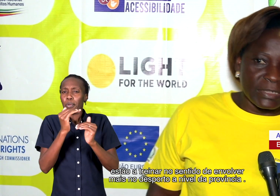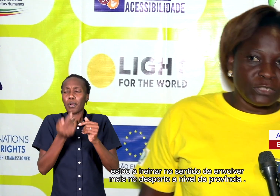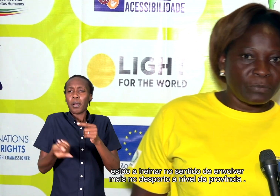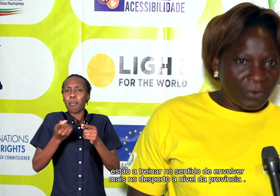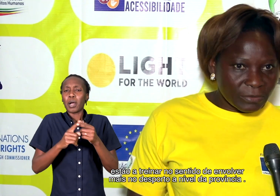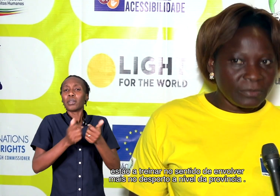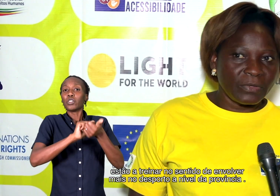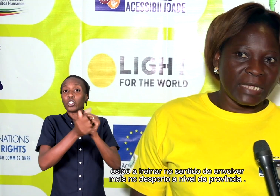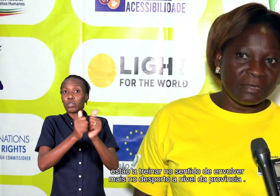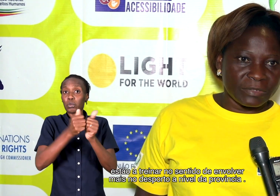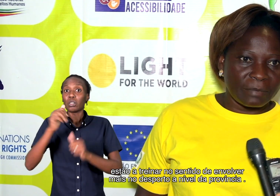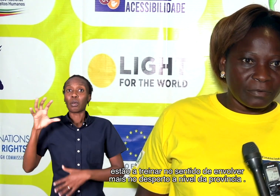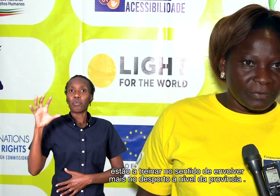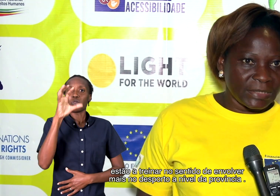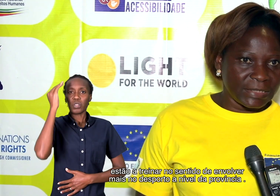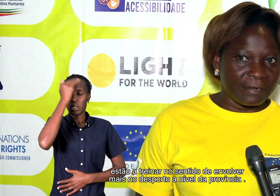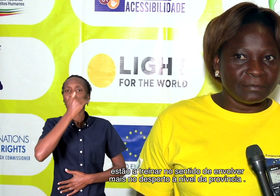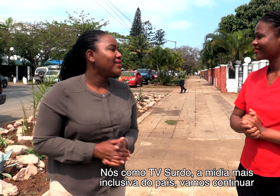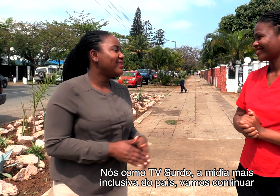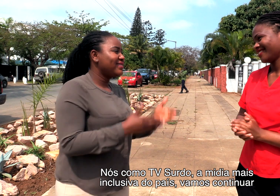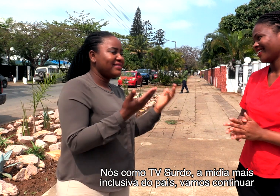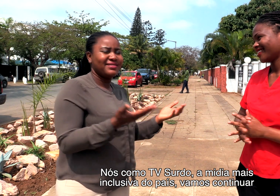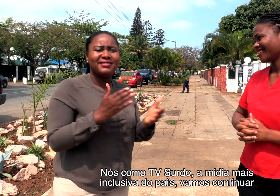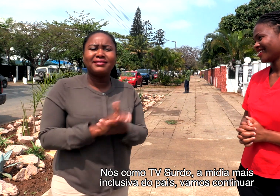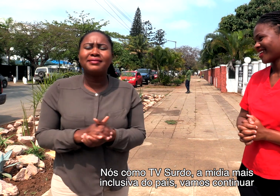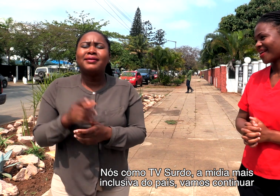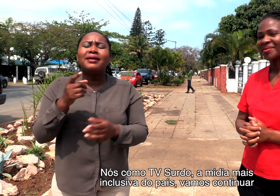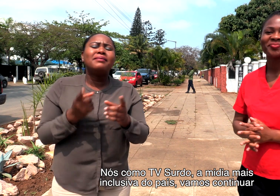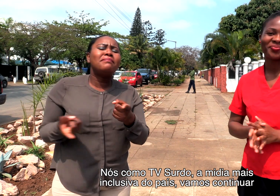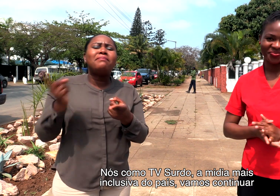mais desporto a nível da província.